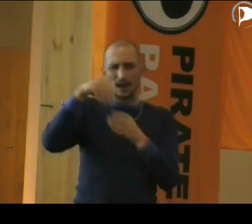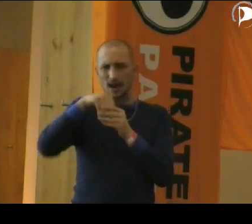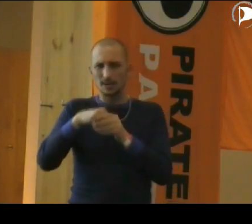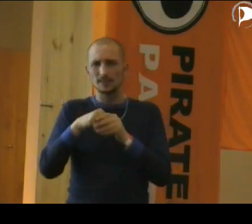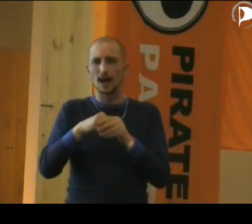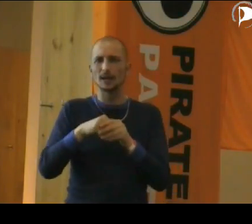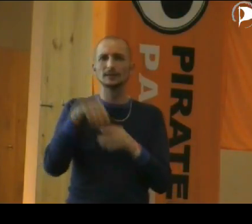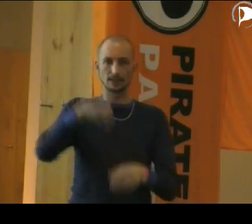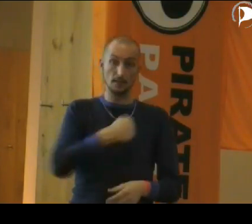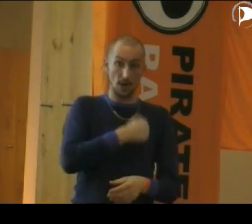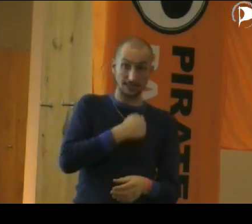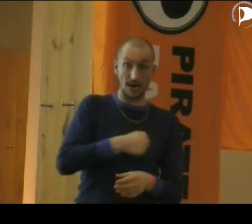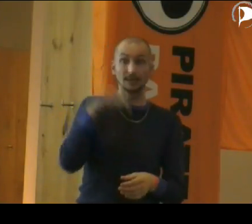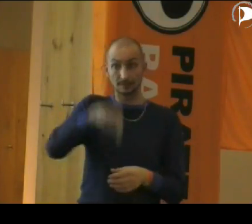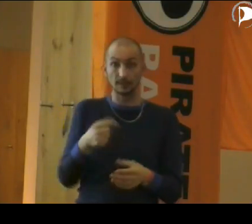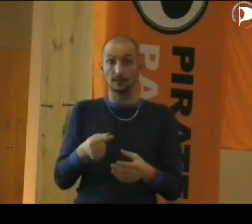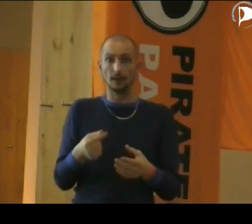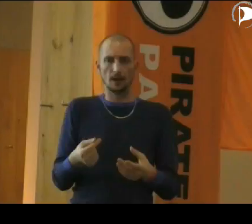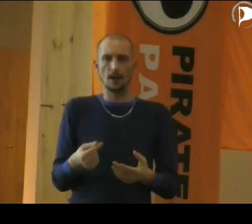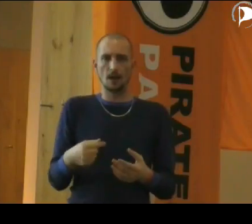geschäftsführer nach außen vertreten